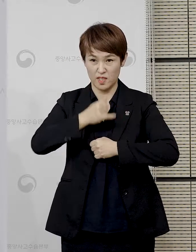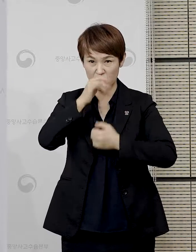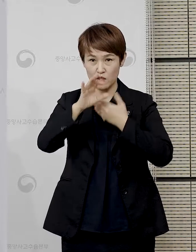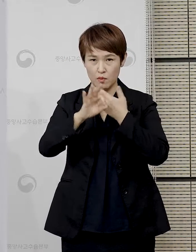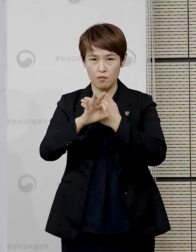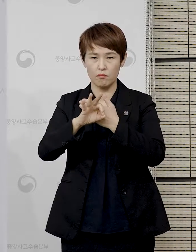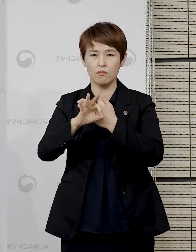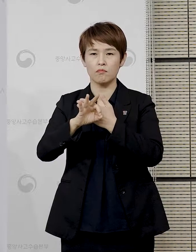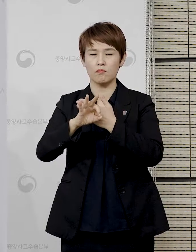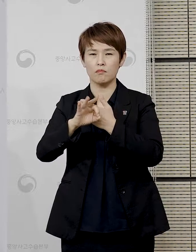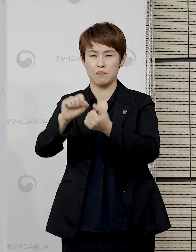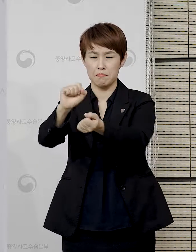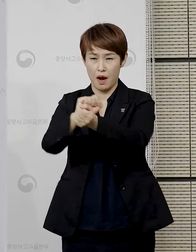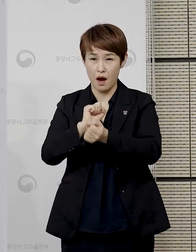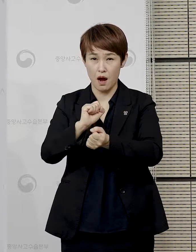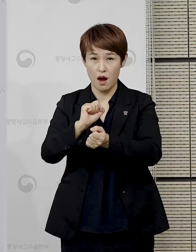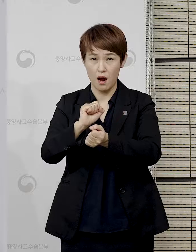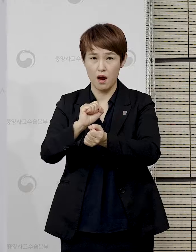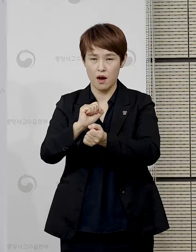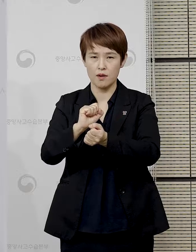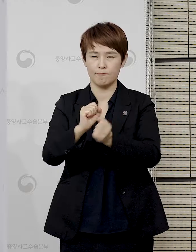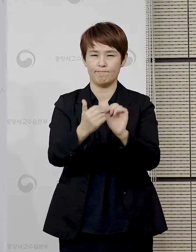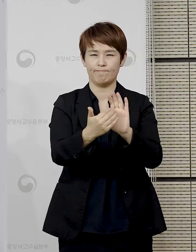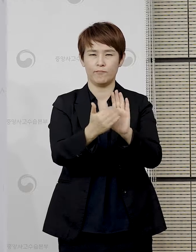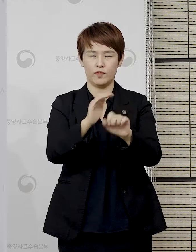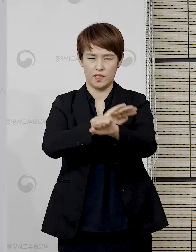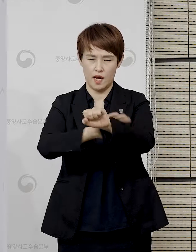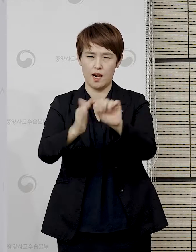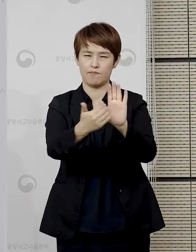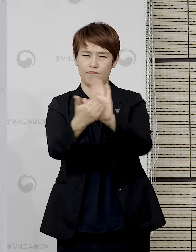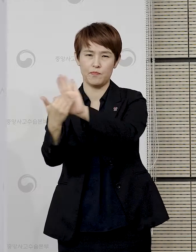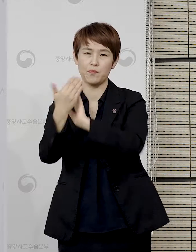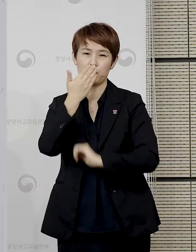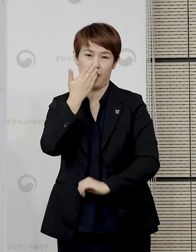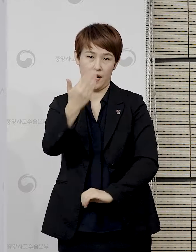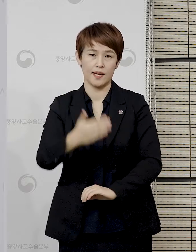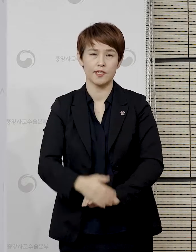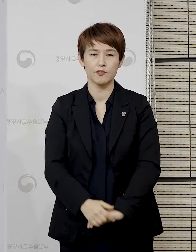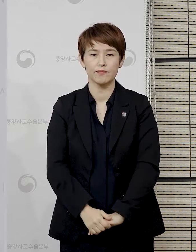신종 감염병의 위협을 더 수월하게 이겨낼 수 있을 것으로 봅니다.